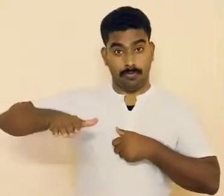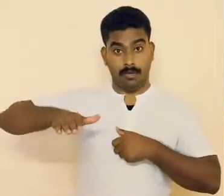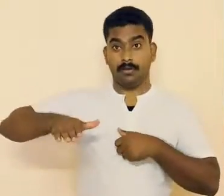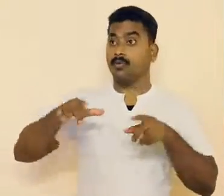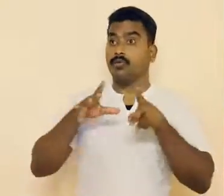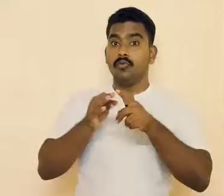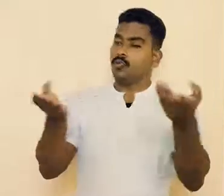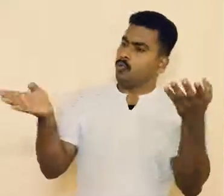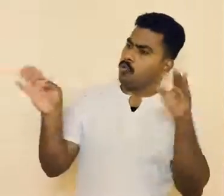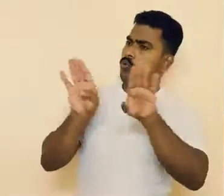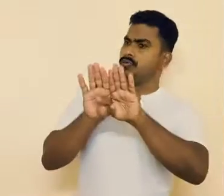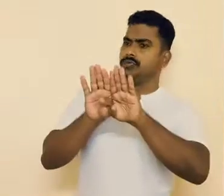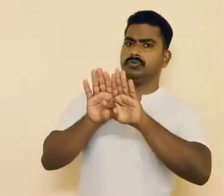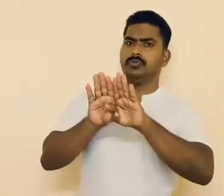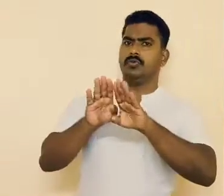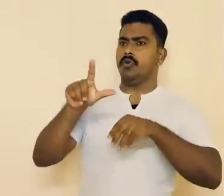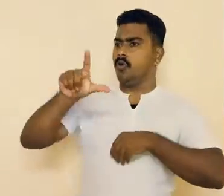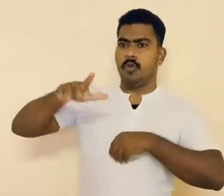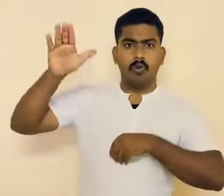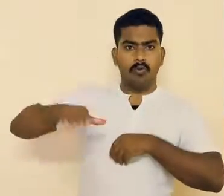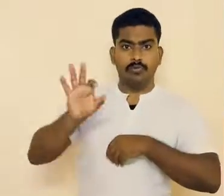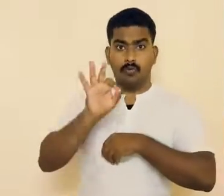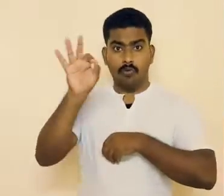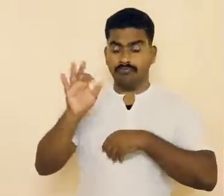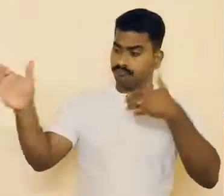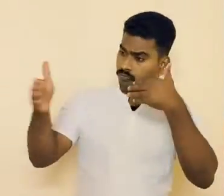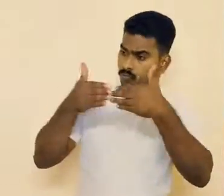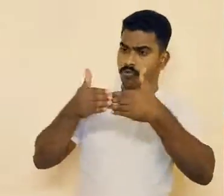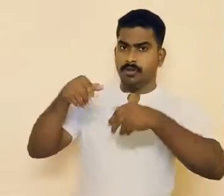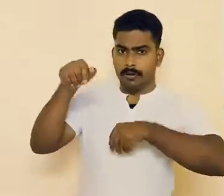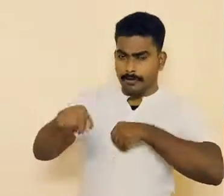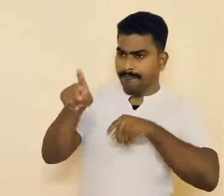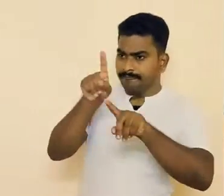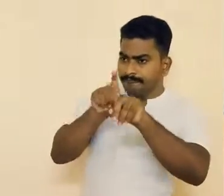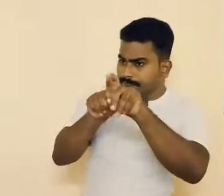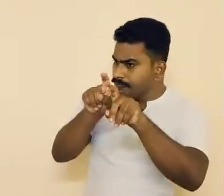സെക്രട്ടേറിയറ്റ് കെട്ടിടം അണുവിമുക്തമാക്കാനായി അടച്ചു.